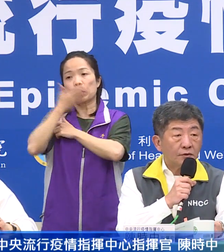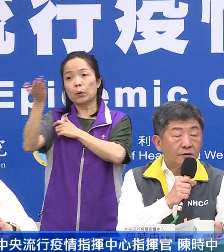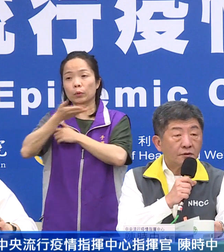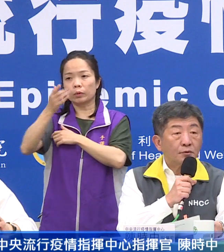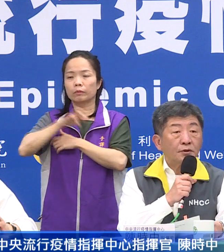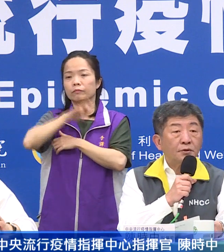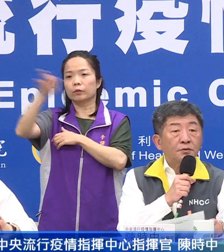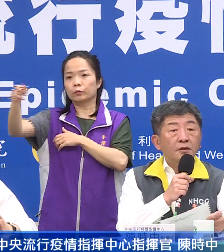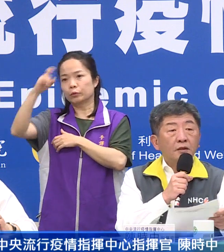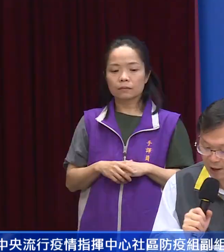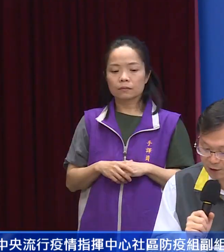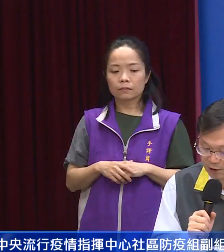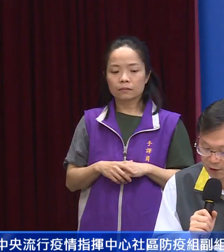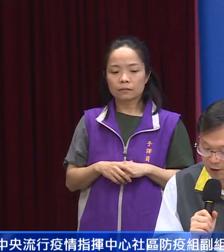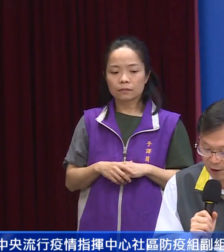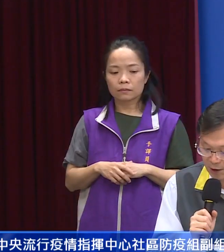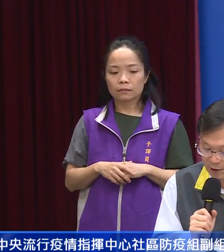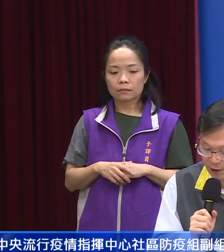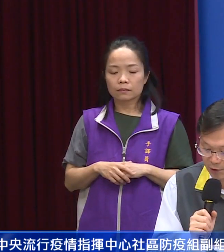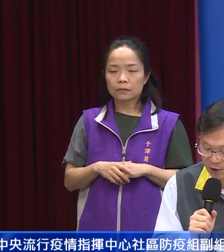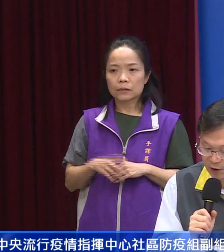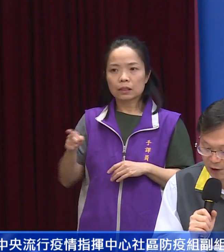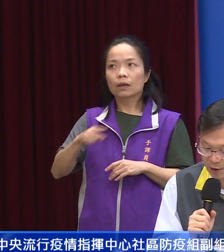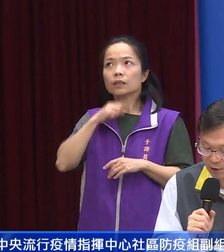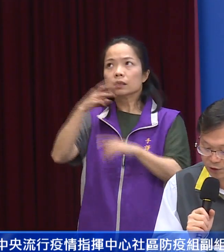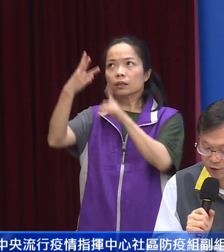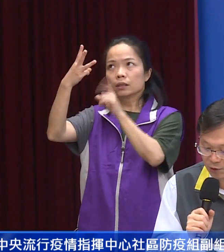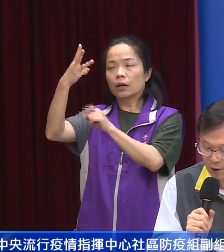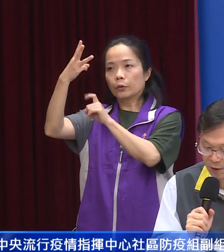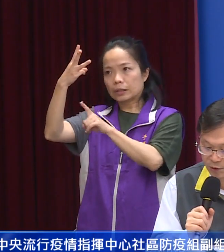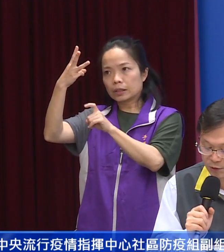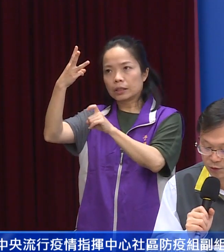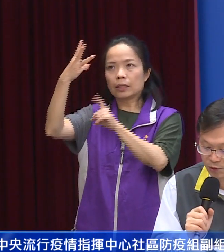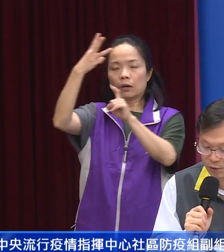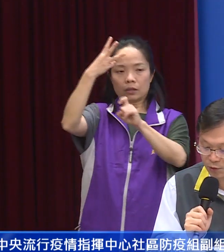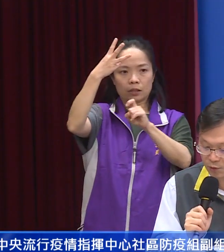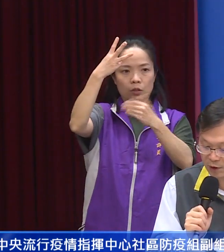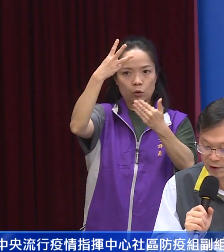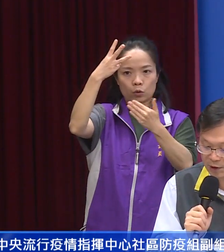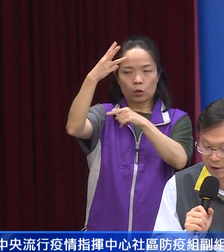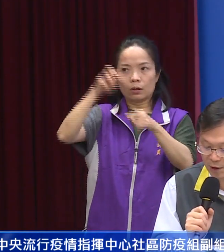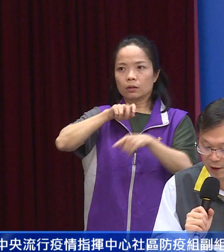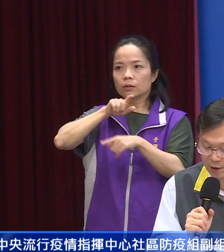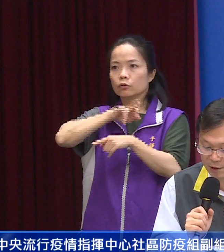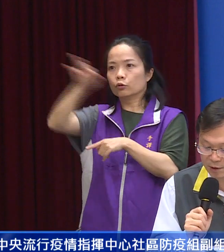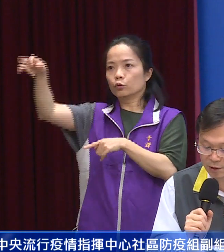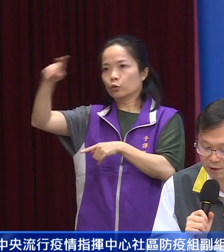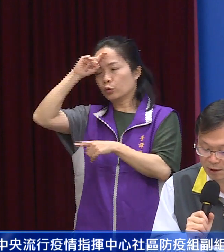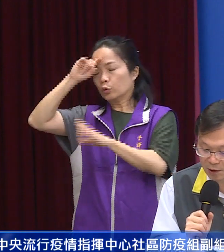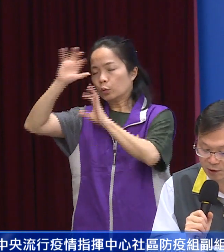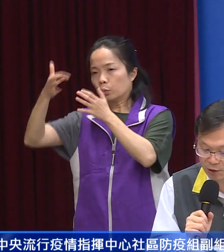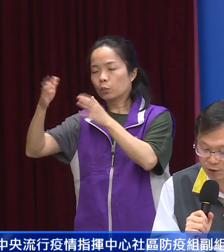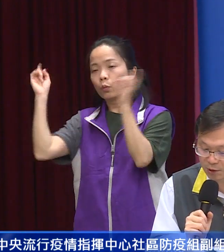其旅游。 她是3月11号到19号是去土耳其啊，那